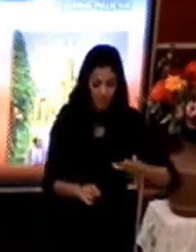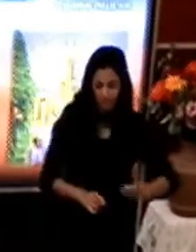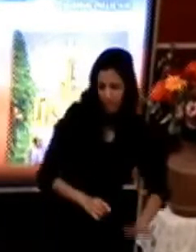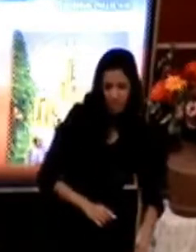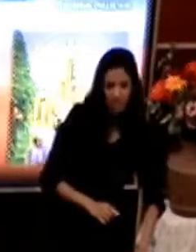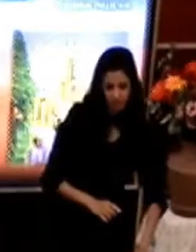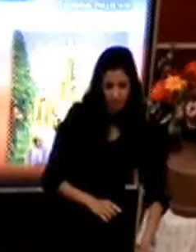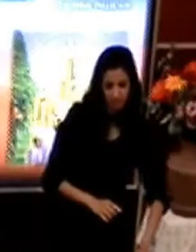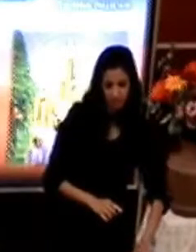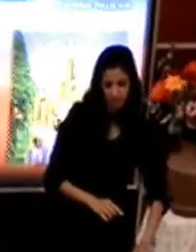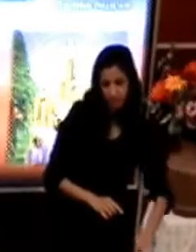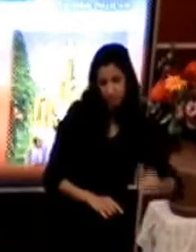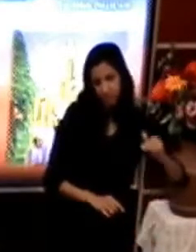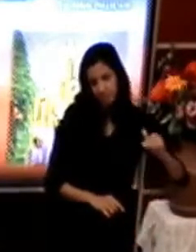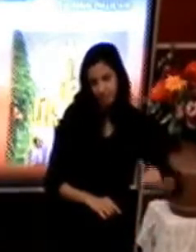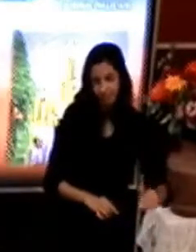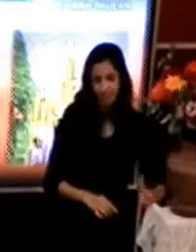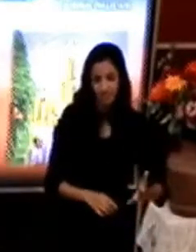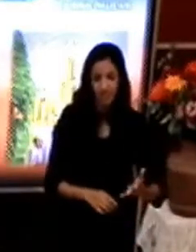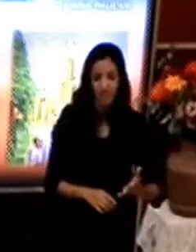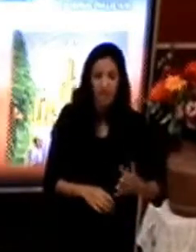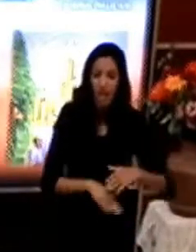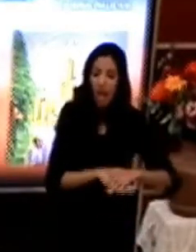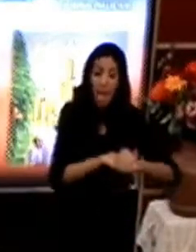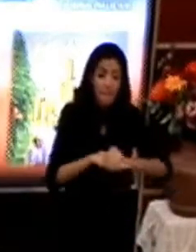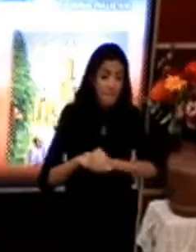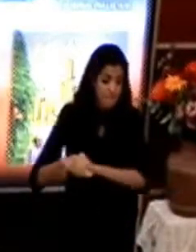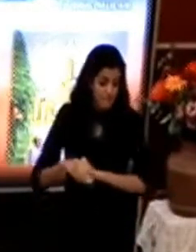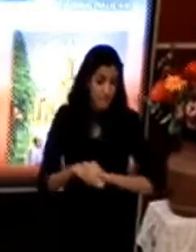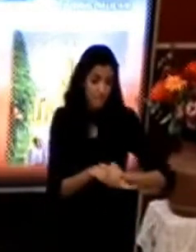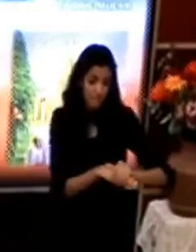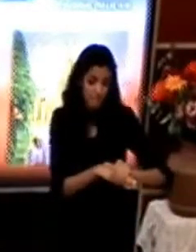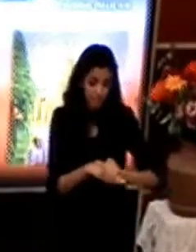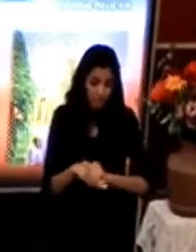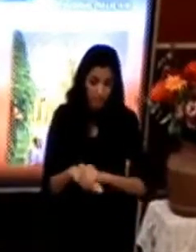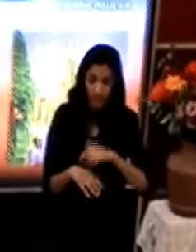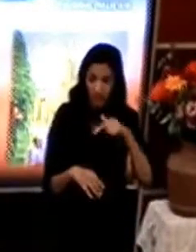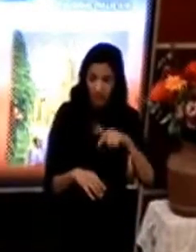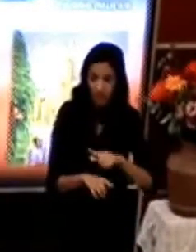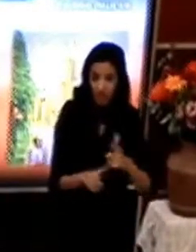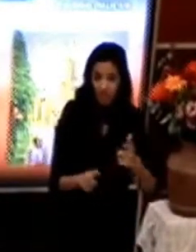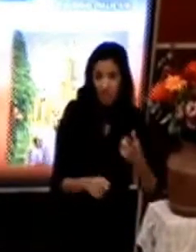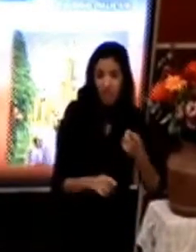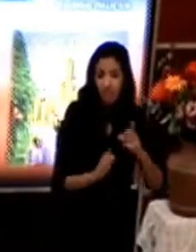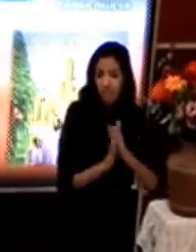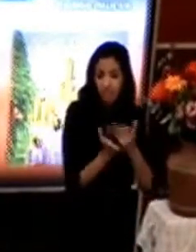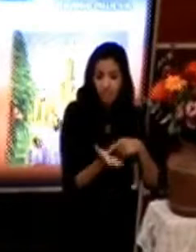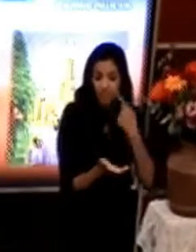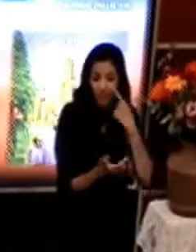era mucho más chico. Tuve varios amigos que ahora no están, nunca conocieron la verdad,